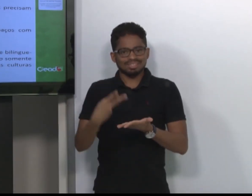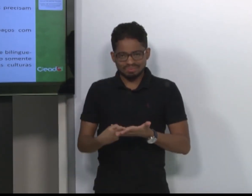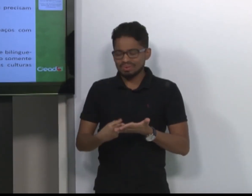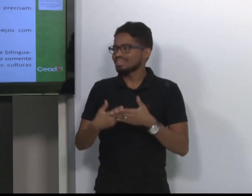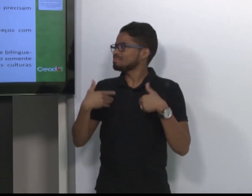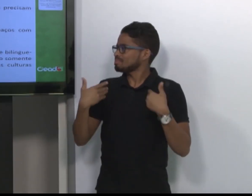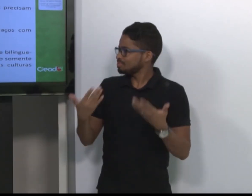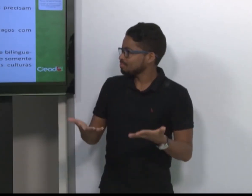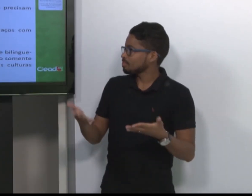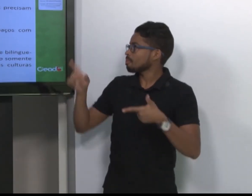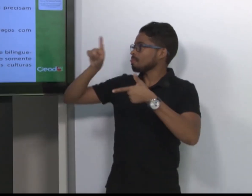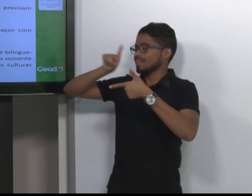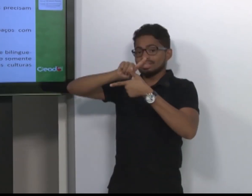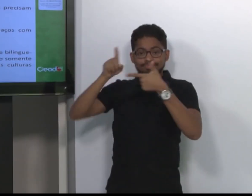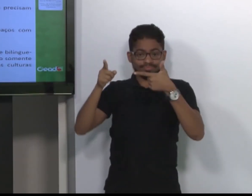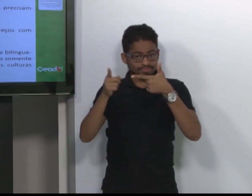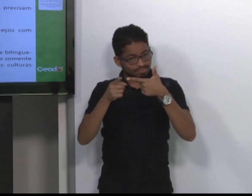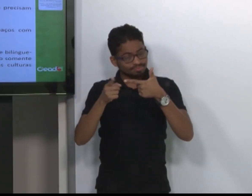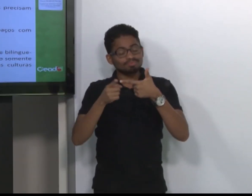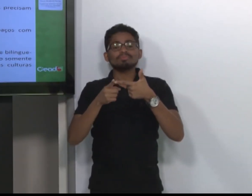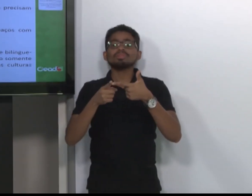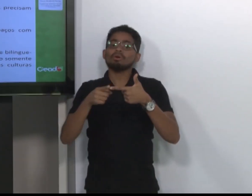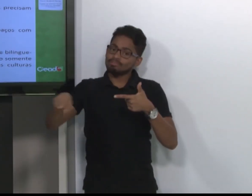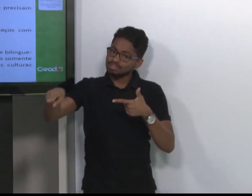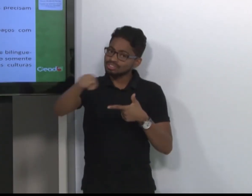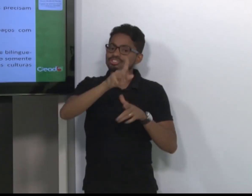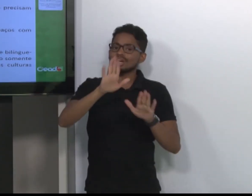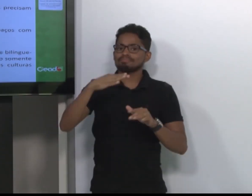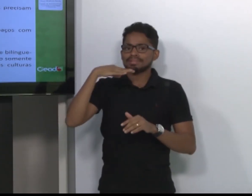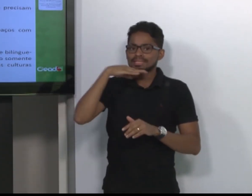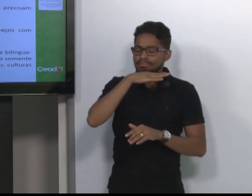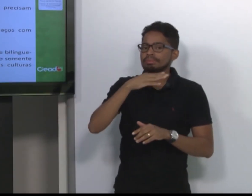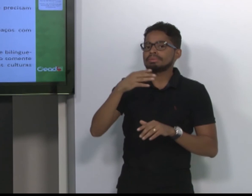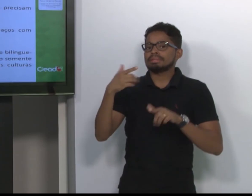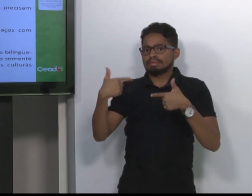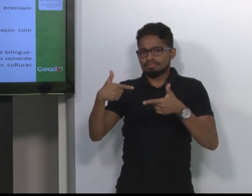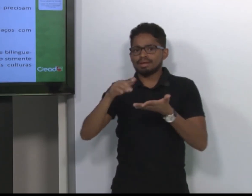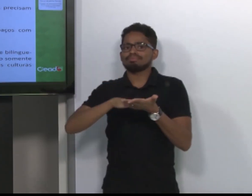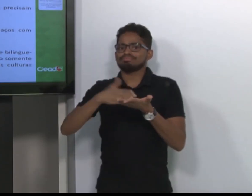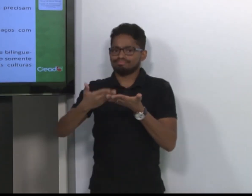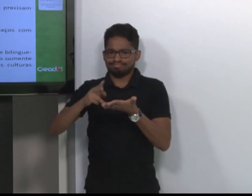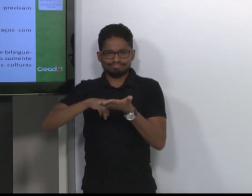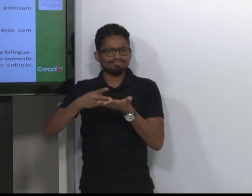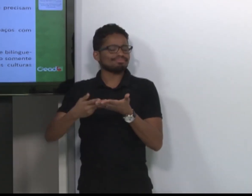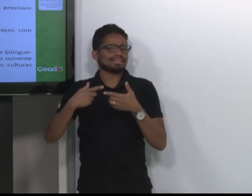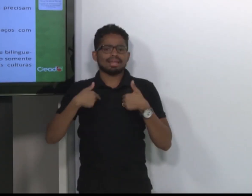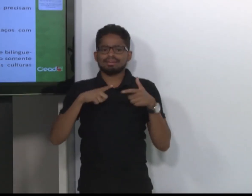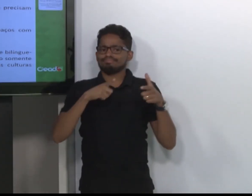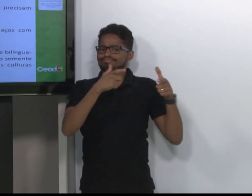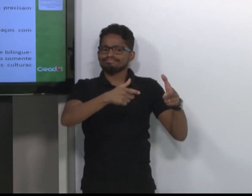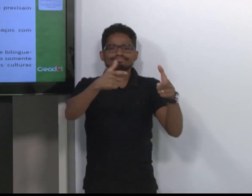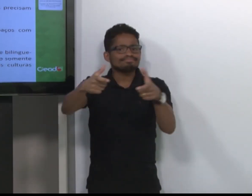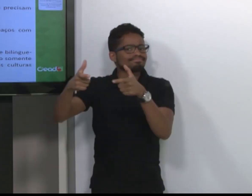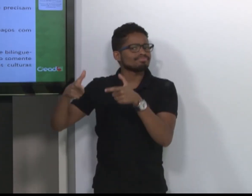fazem parte da competência tradutória. Segundo, então, conforme vocês já